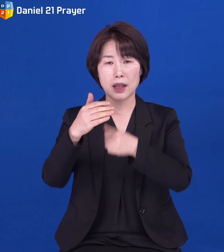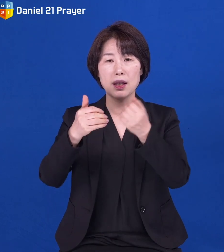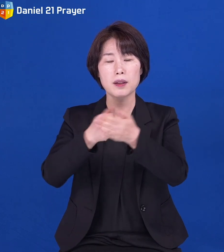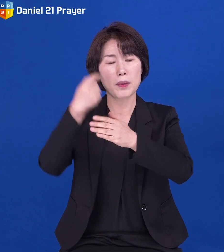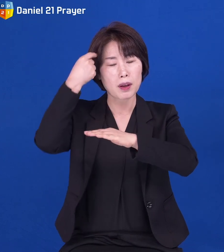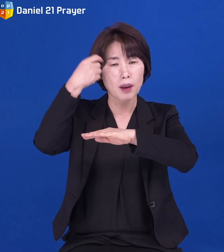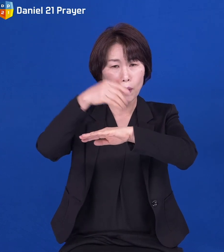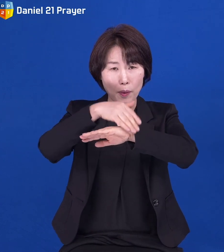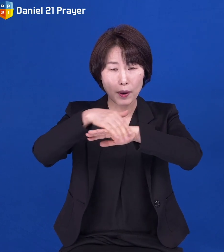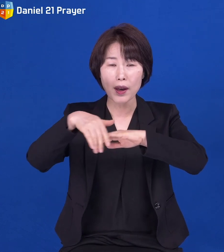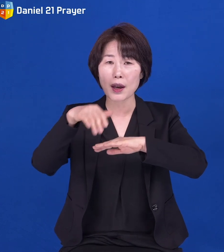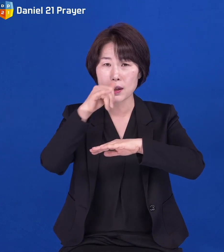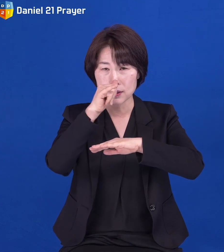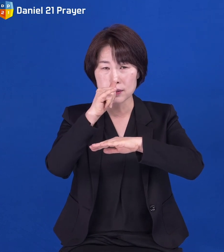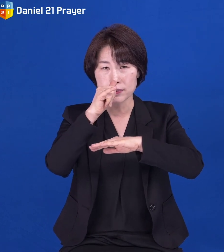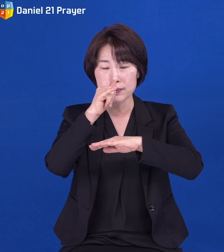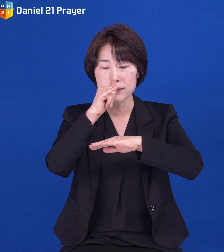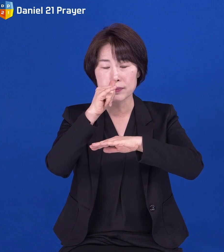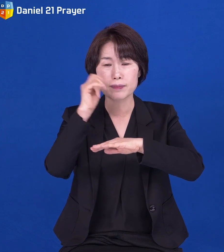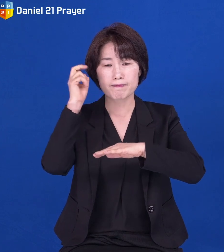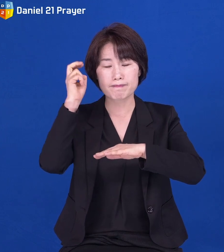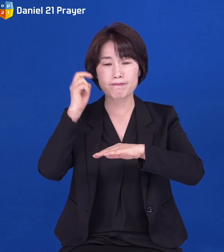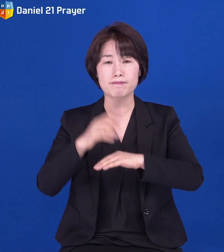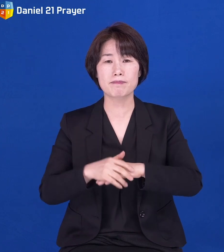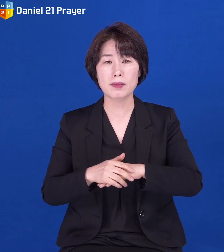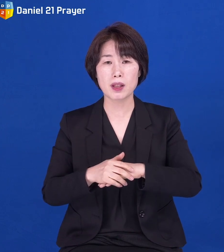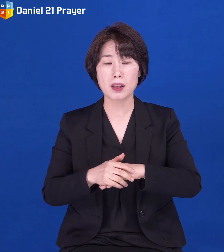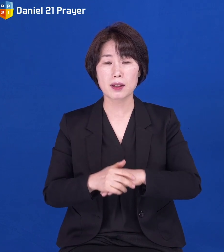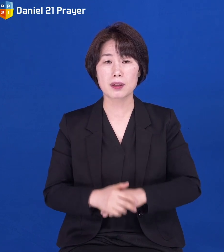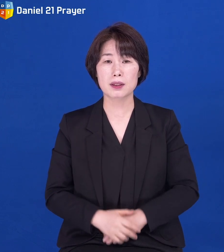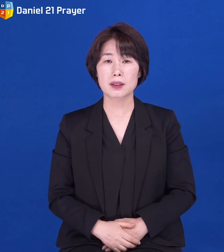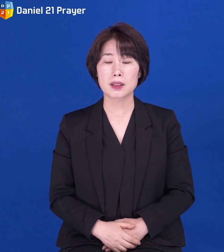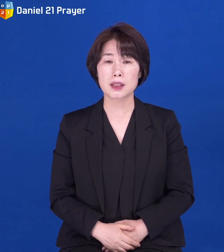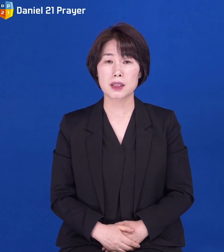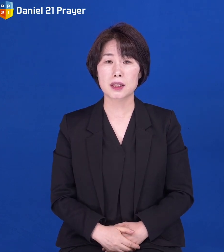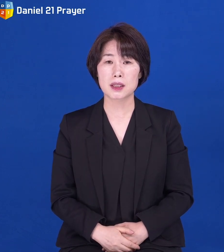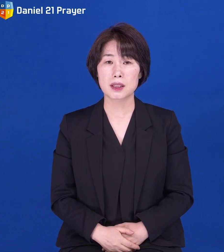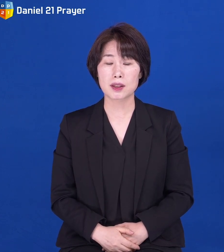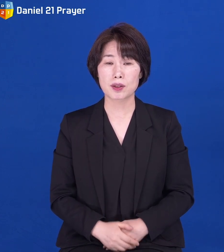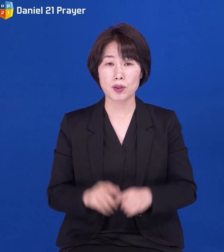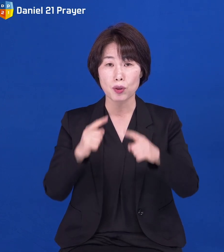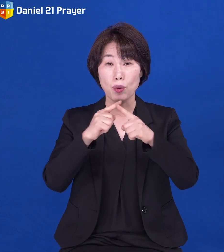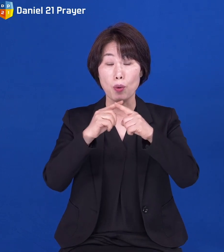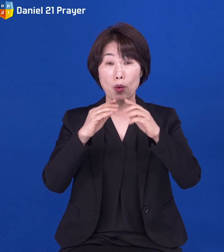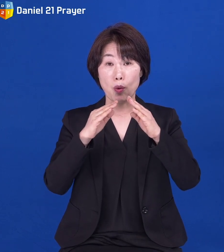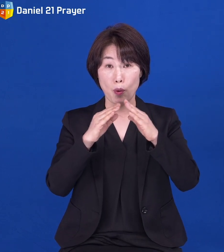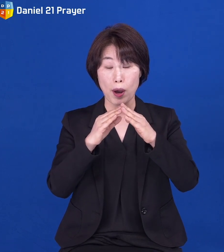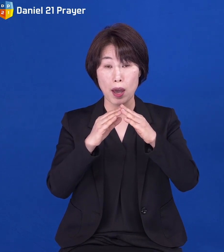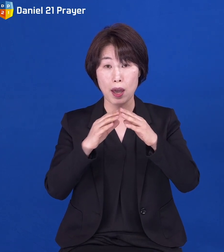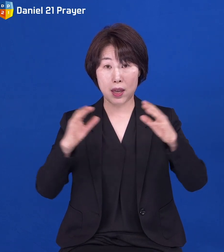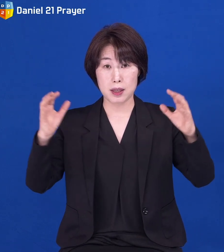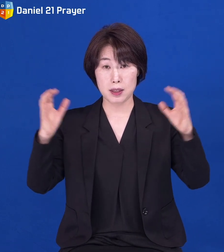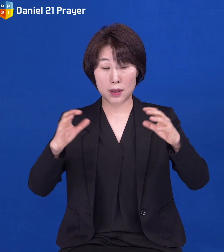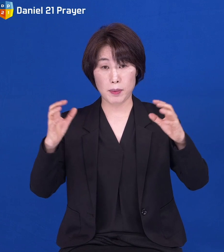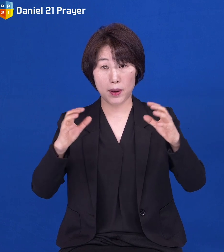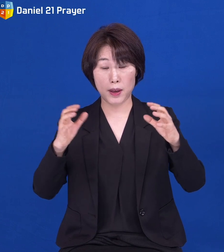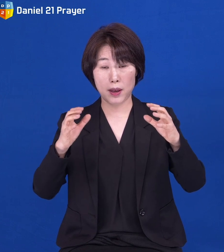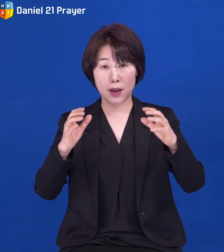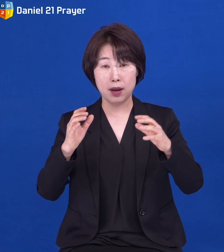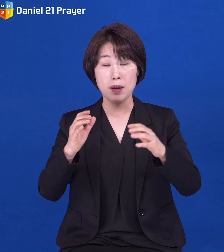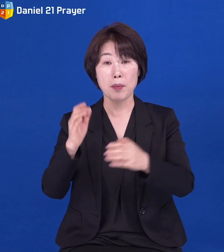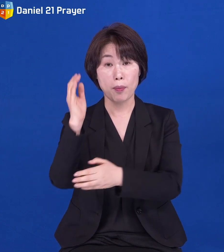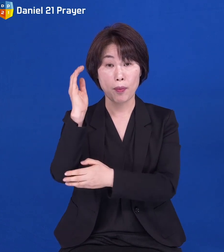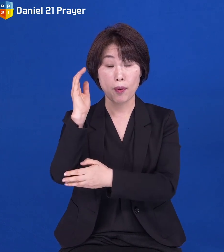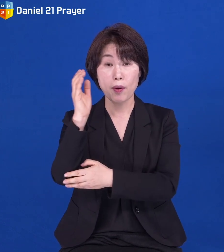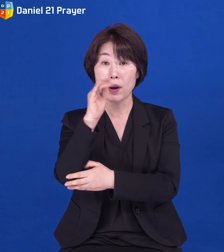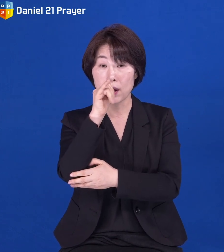어느 순간부터는 기도회를 가면 제가 이제 항상 집회 저희 교회도 집회를 해요. 강남 이제 그 양수리